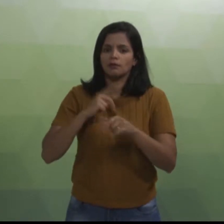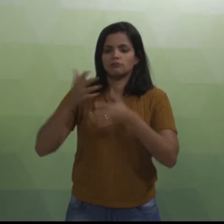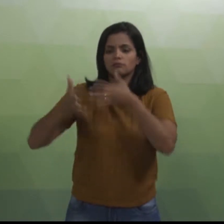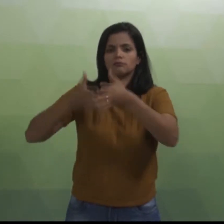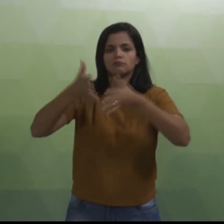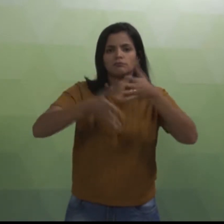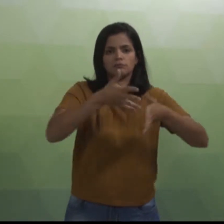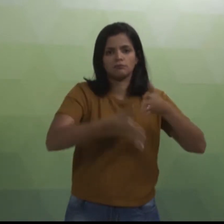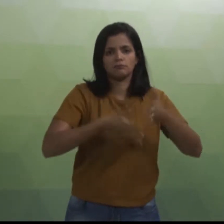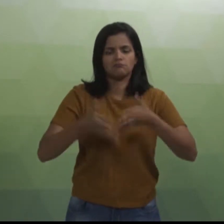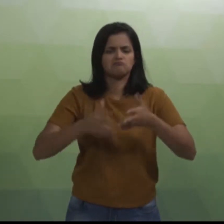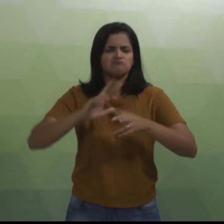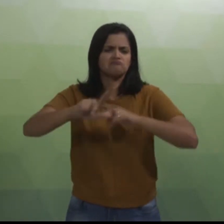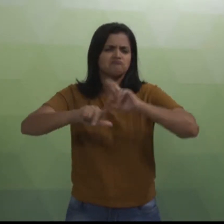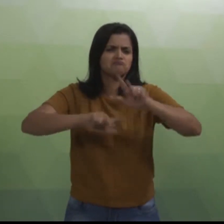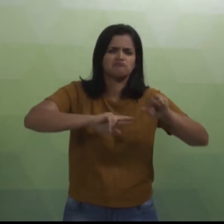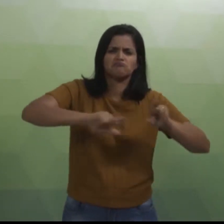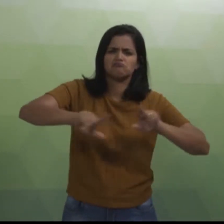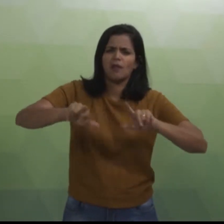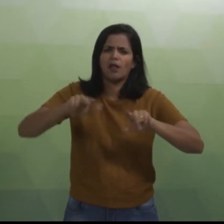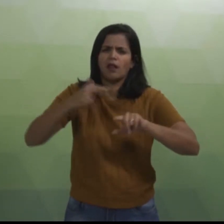Cada país tem a sua língua de sinais.